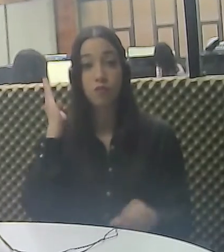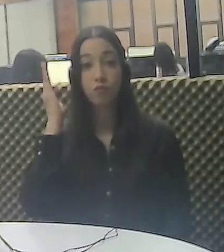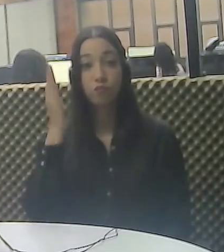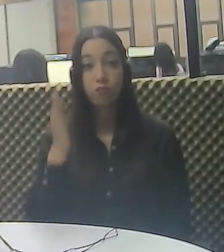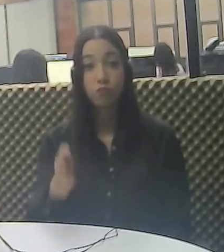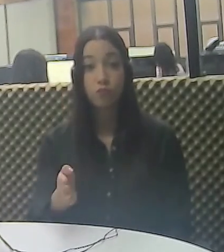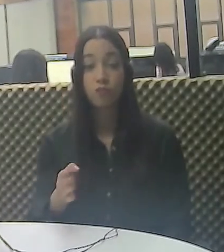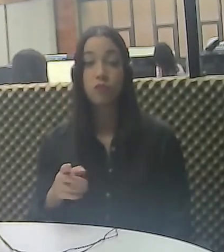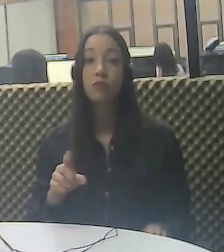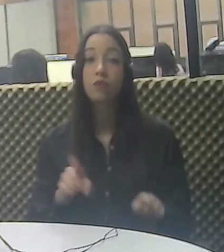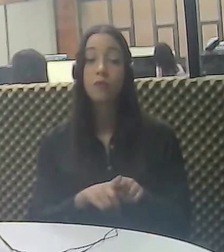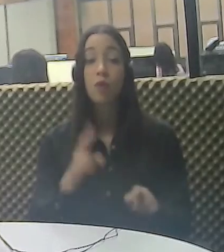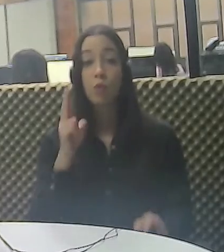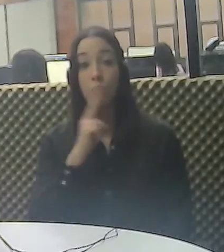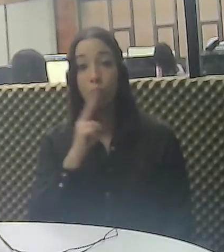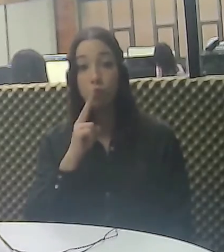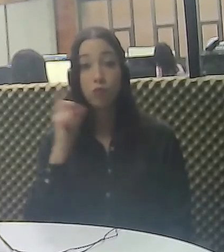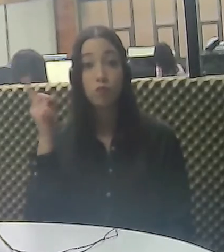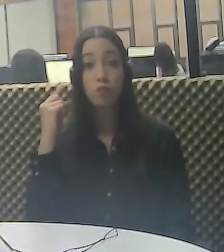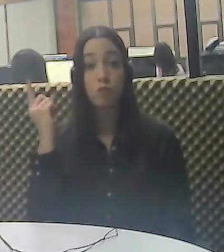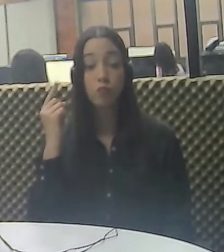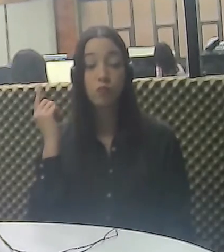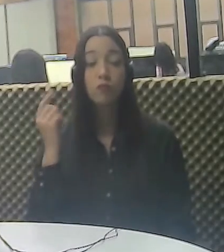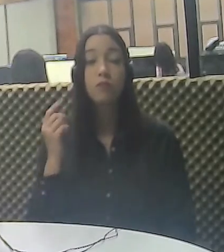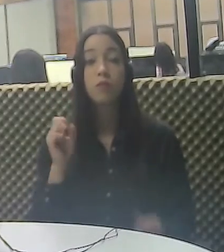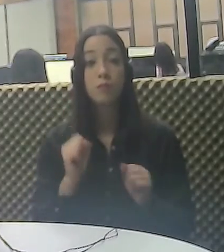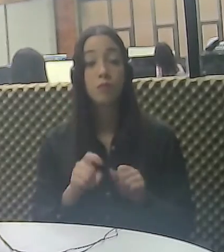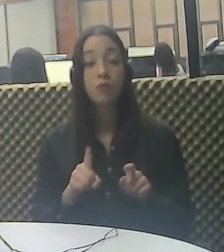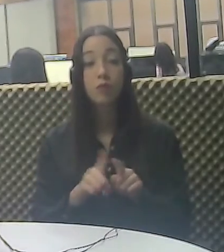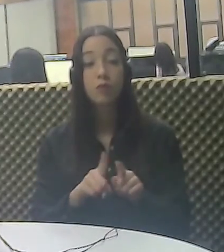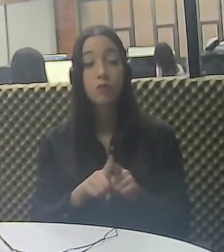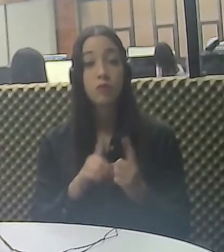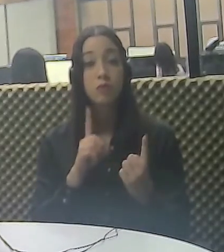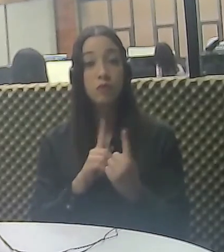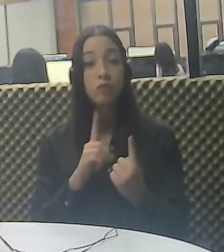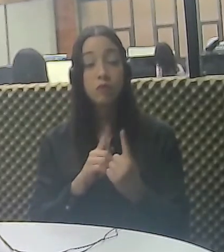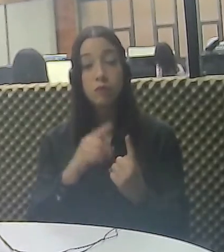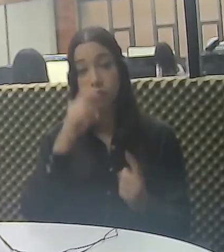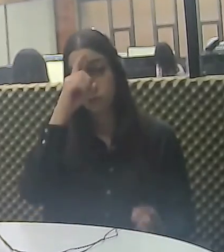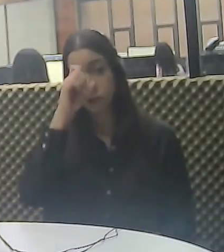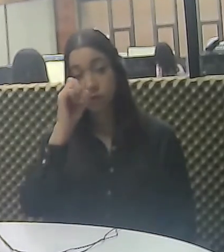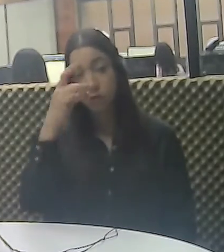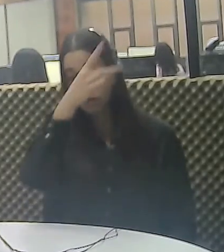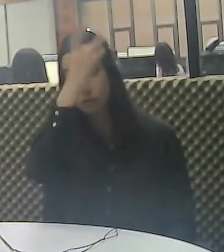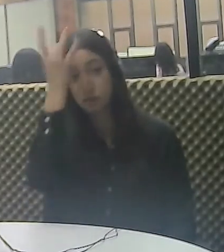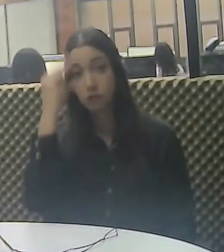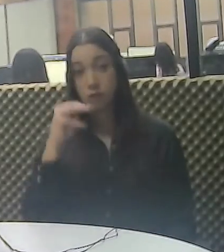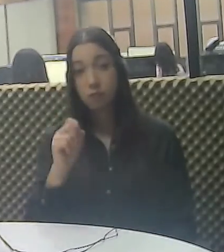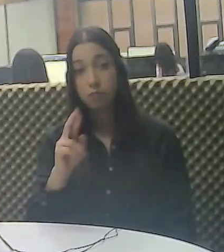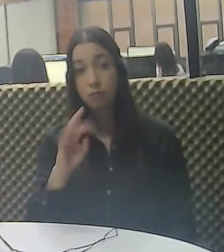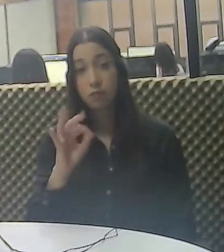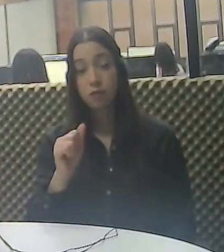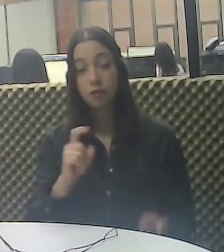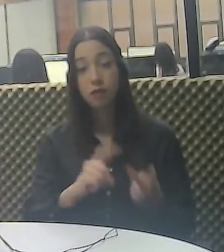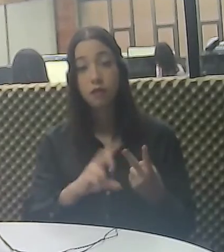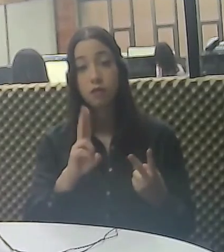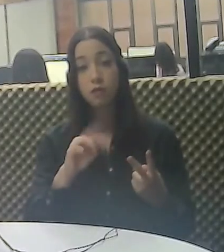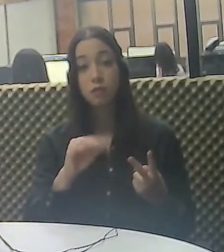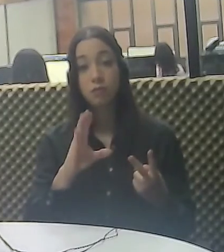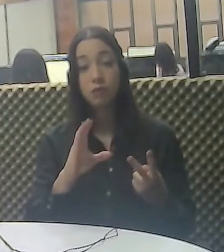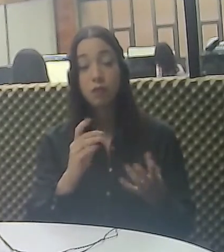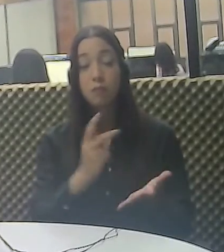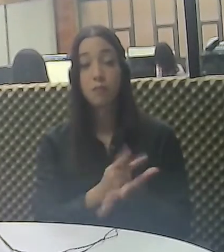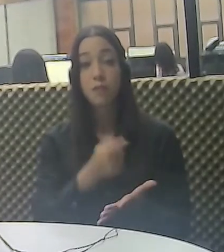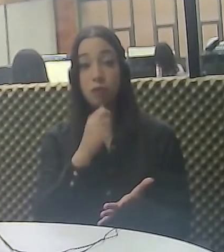assim como em casos de urgência e emergência poderão ser atendidas nos hospitais Santa Marta e o Mc mesmo que ainda não